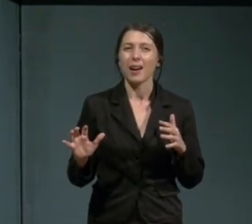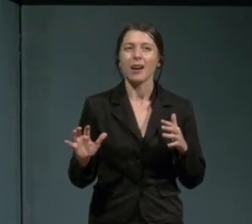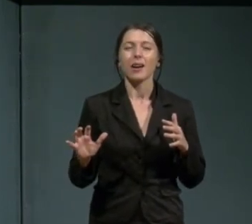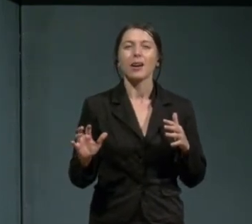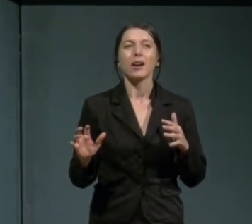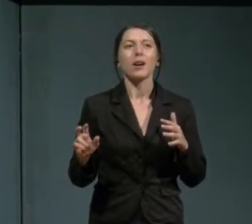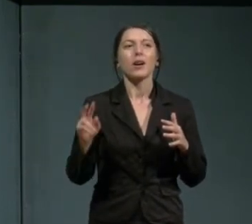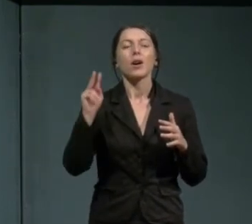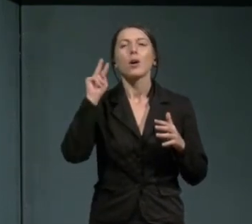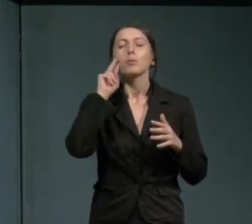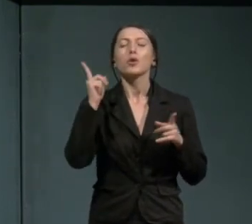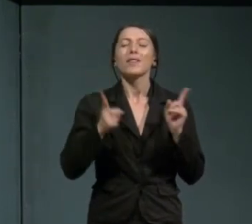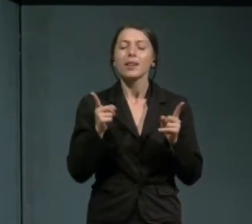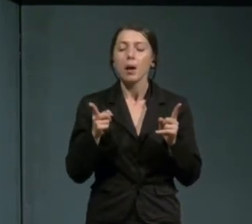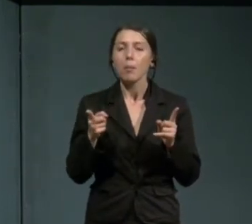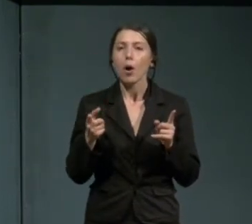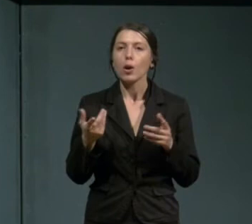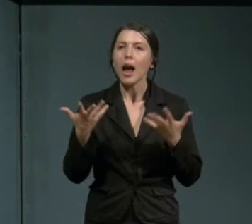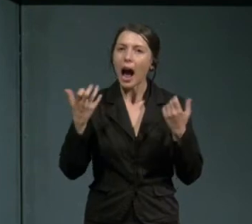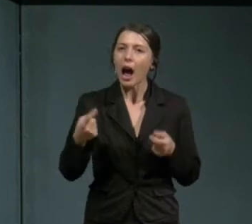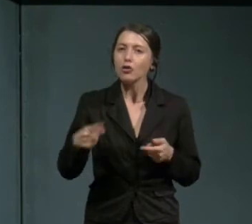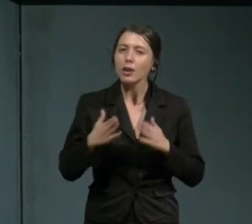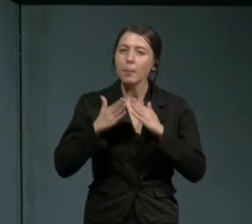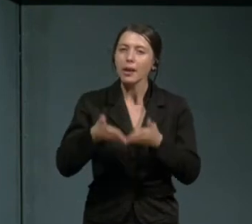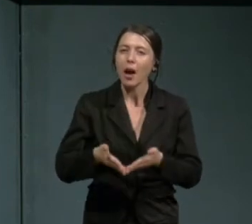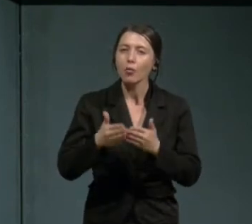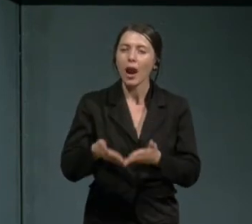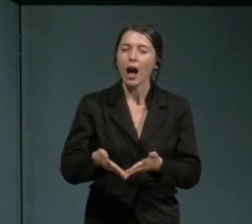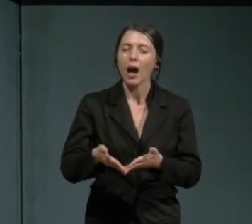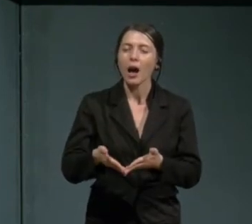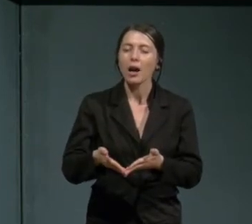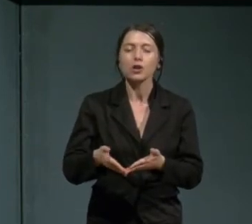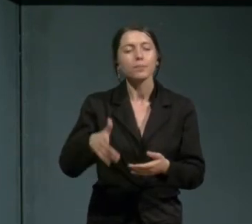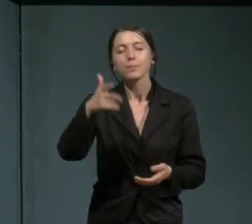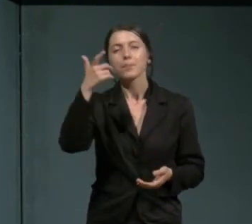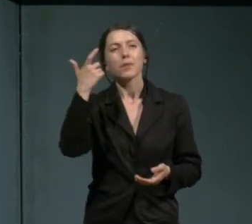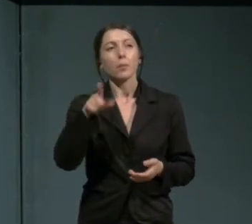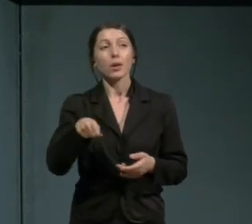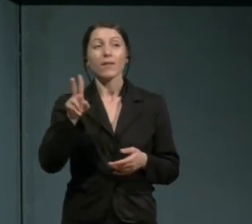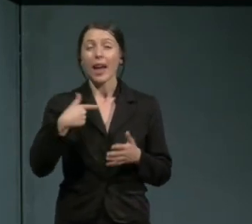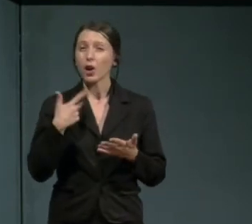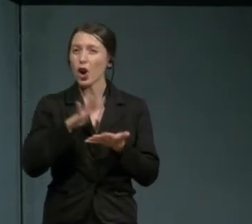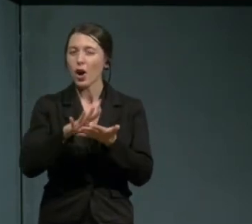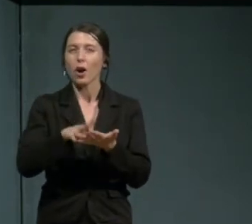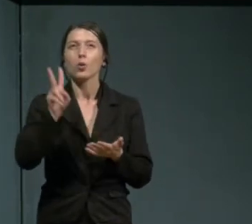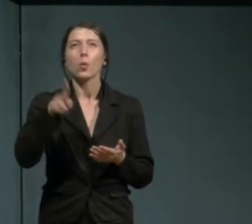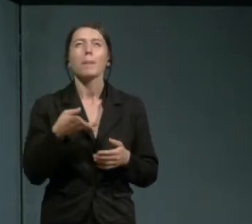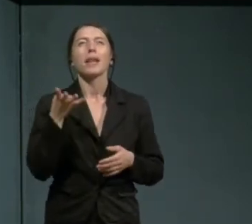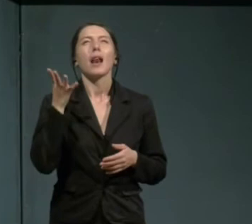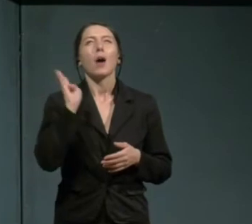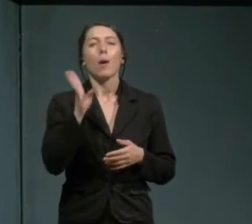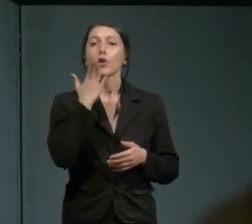permettiamo questi naufragi vuole precisare che è un testo che è stato pubblicato nel 2014 a maggio